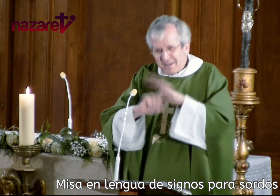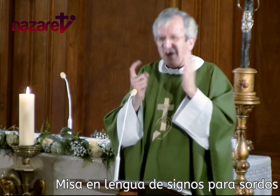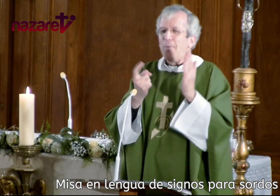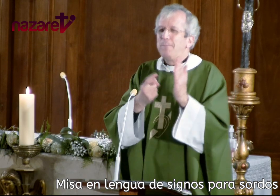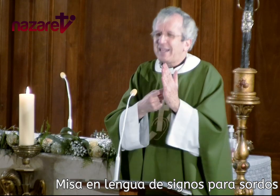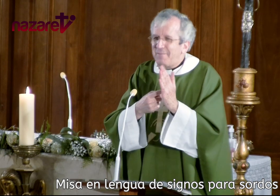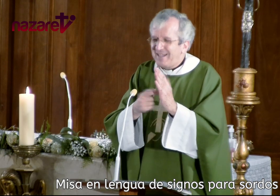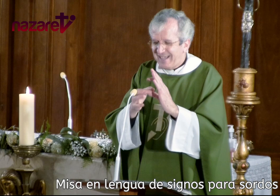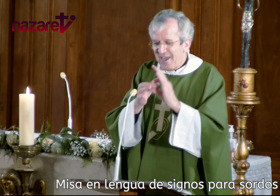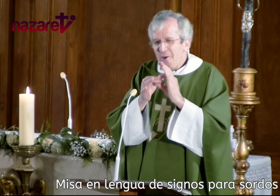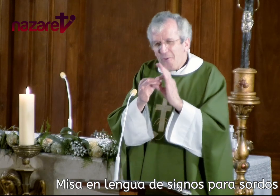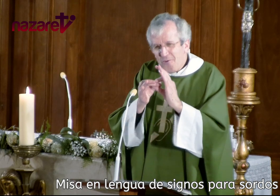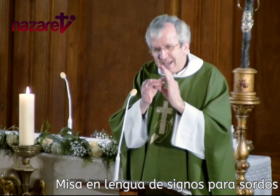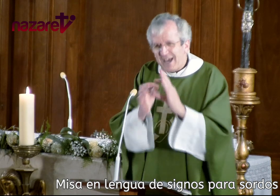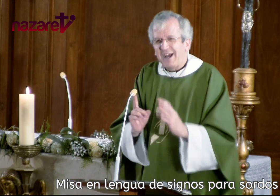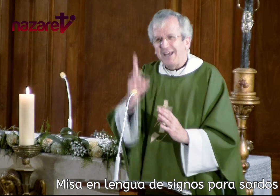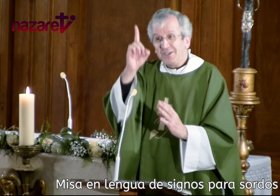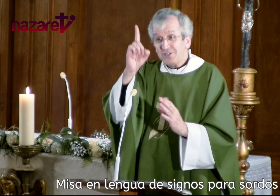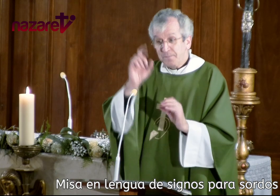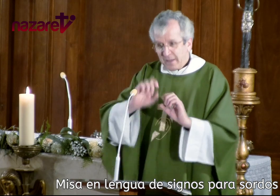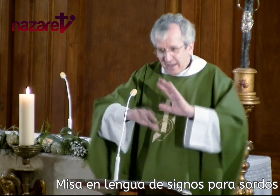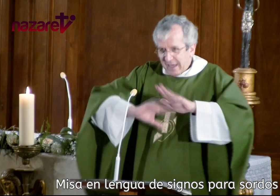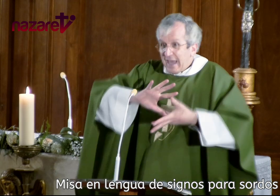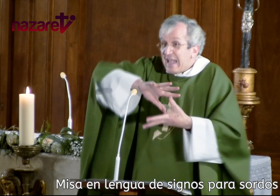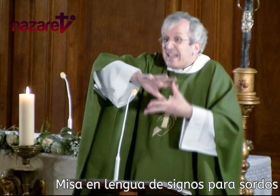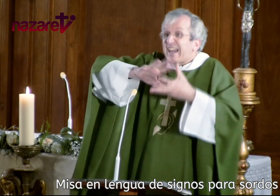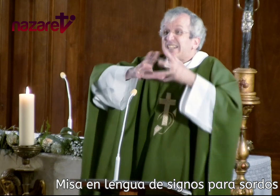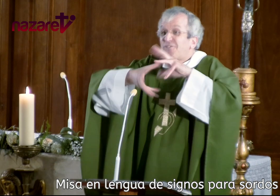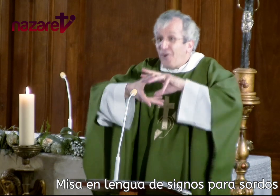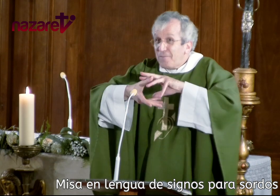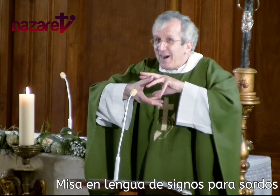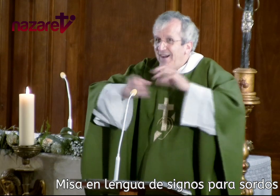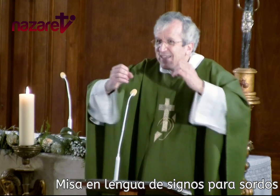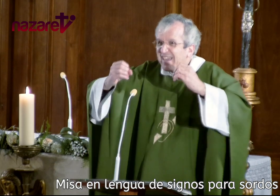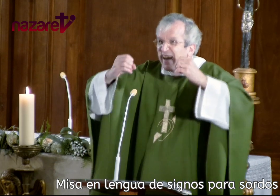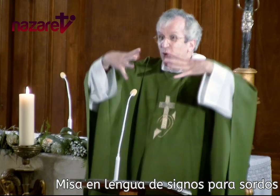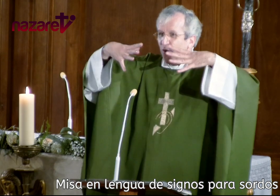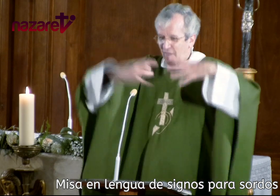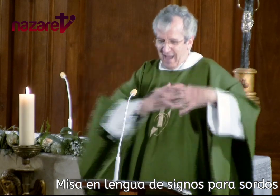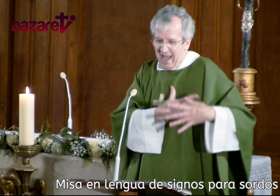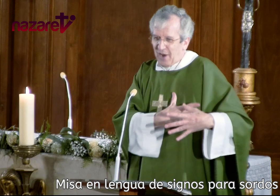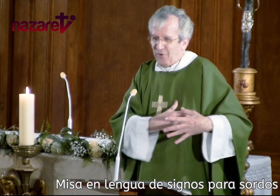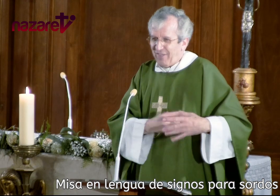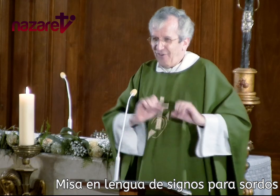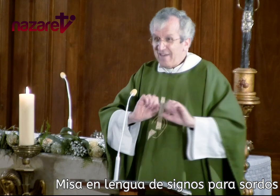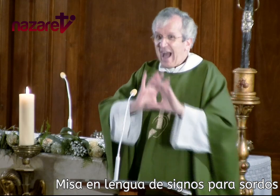vida completamente unida a dios y que transforma y que da luz al corazón al